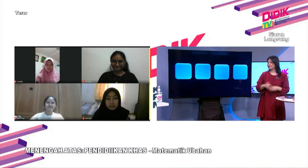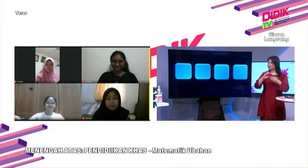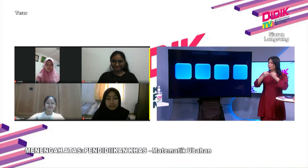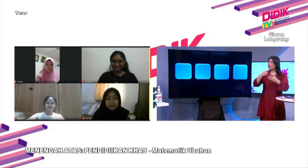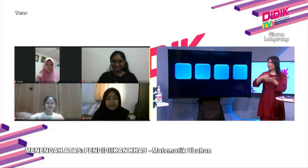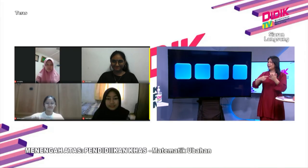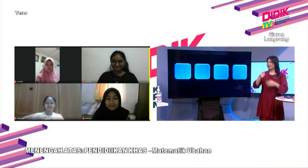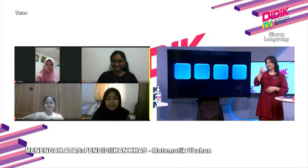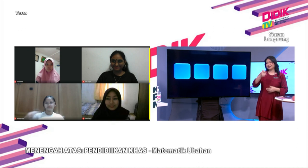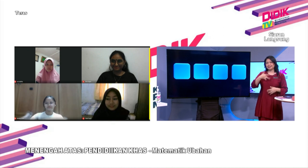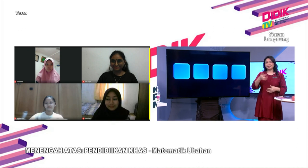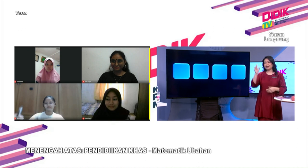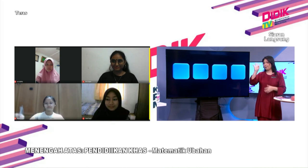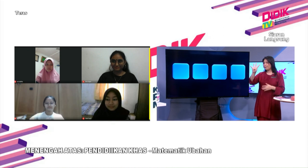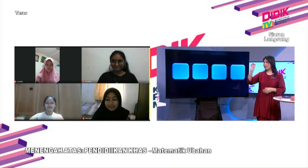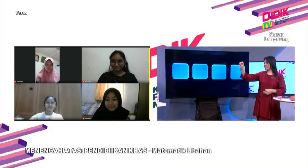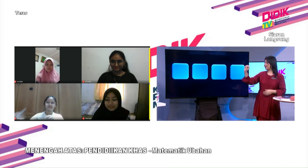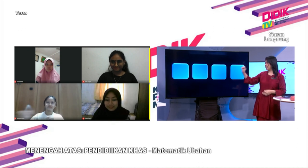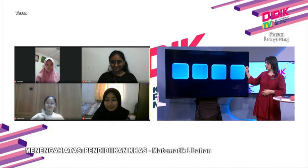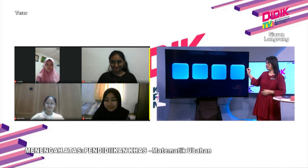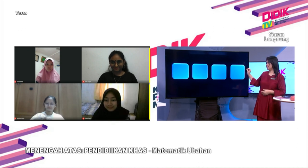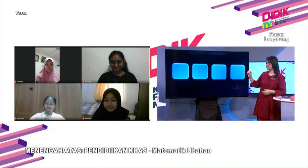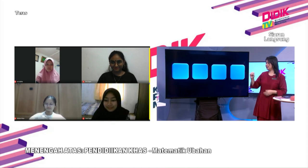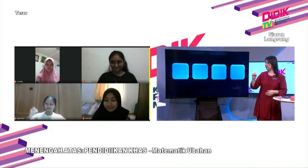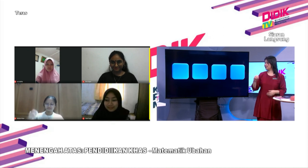Hai Nunggu apa antara setelah empat peta sini